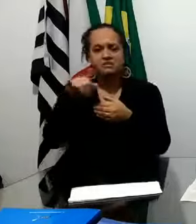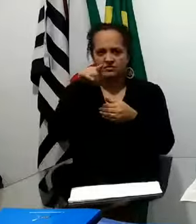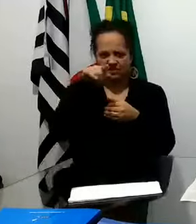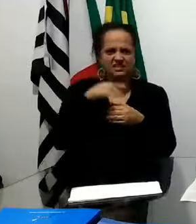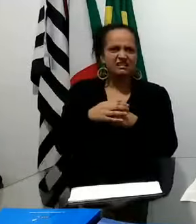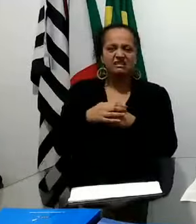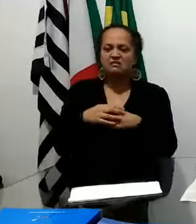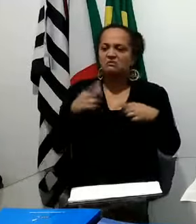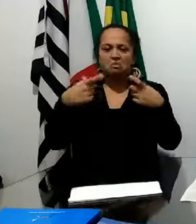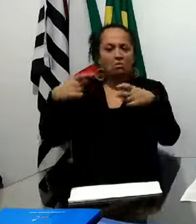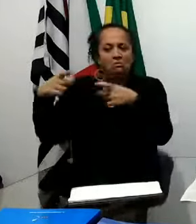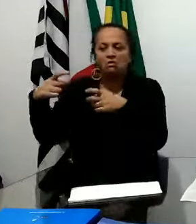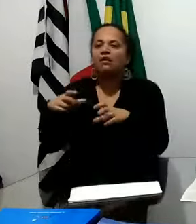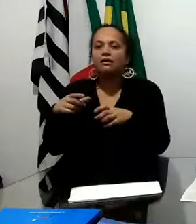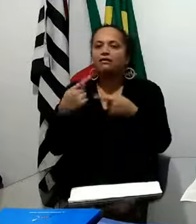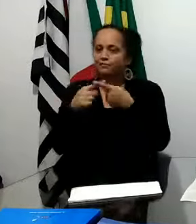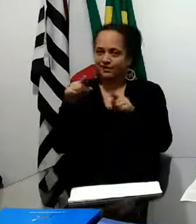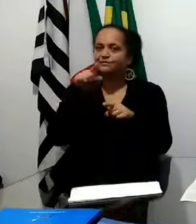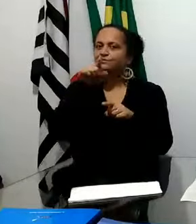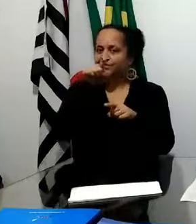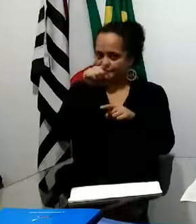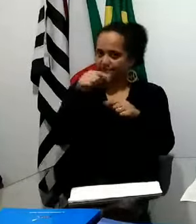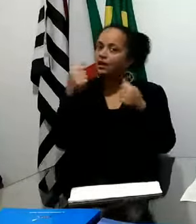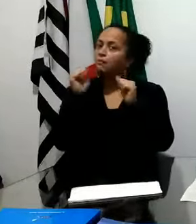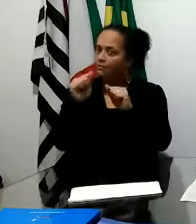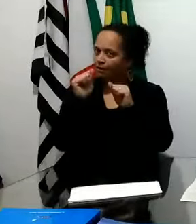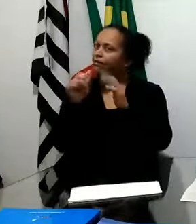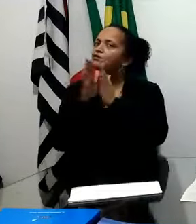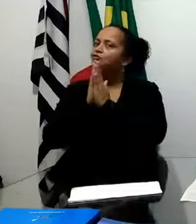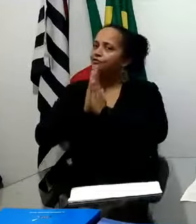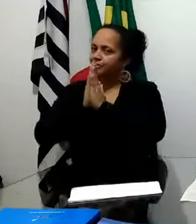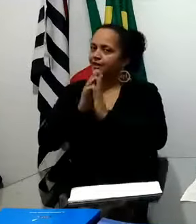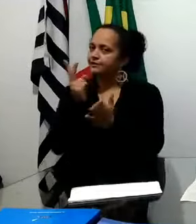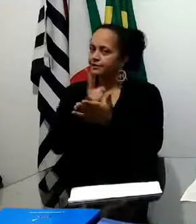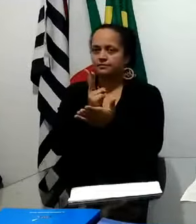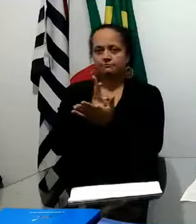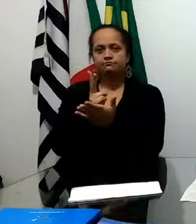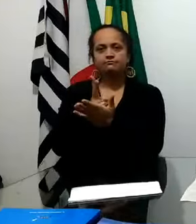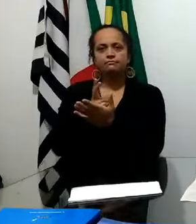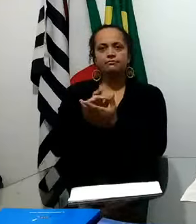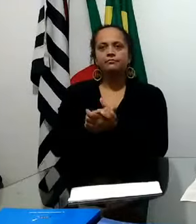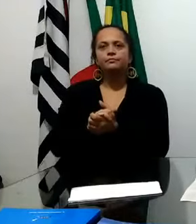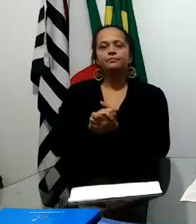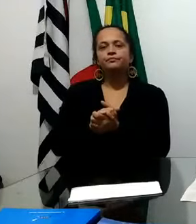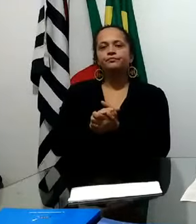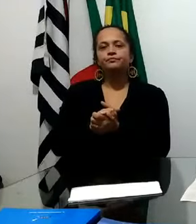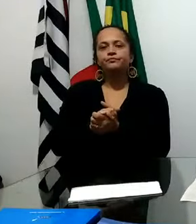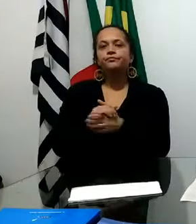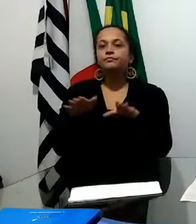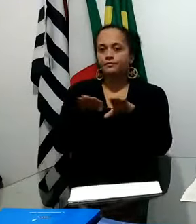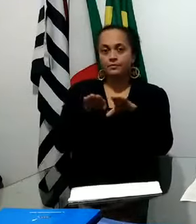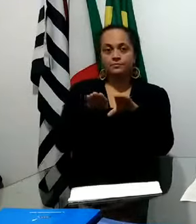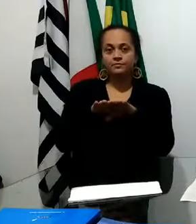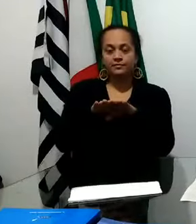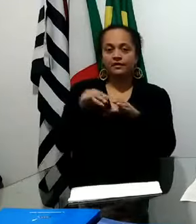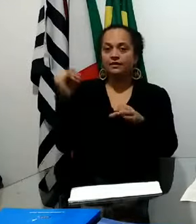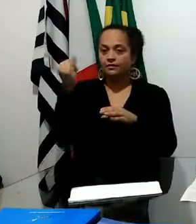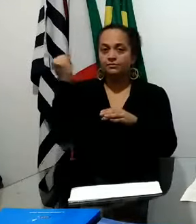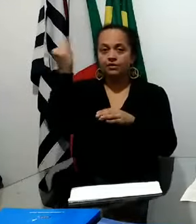instituição. Você pode fazer isso aonde você estiver, na sua casa, onde você estiver. Outra coisa importante, ore por